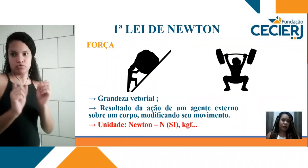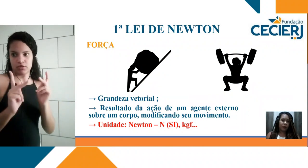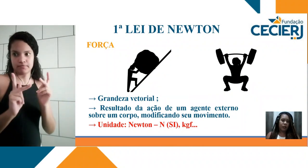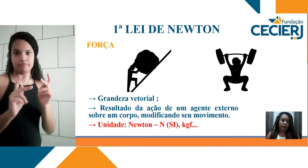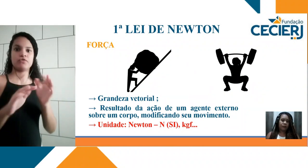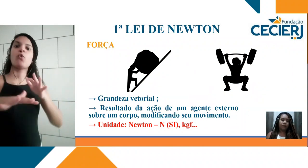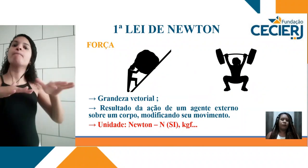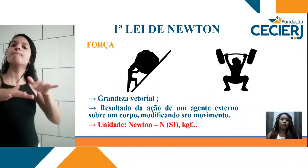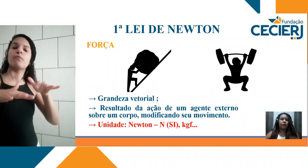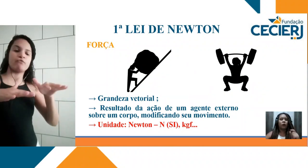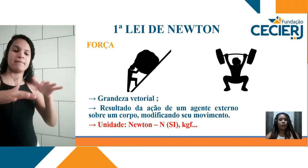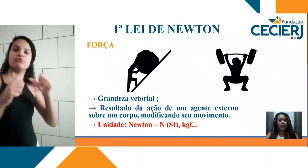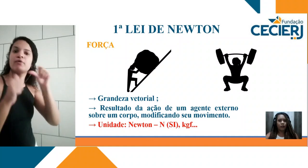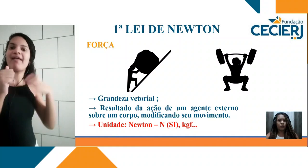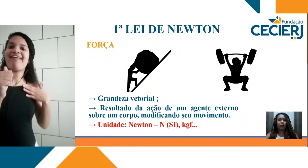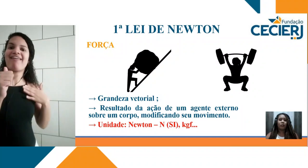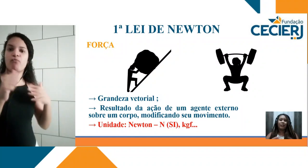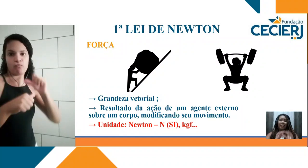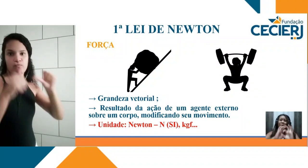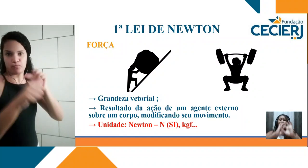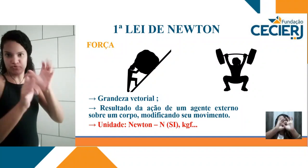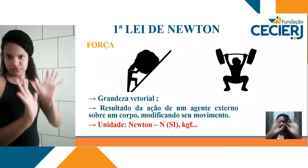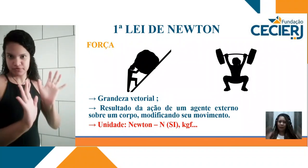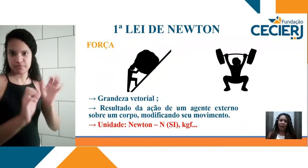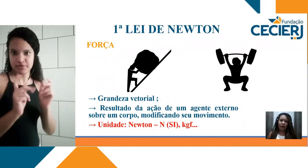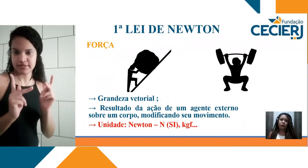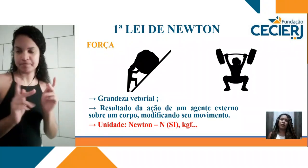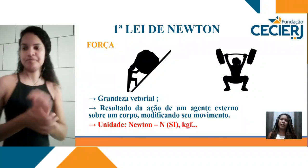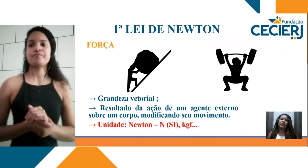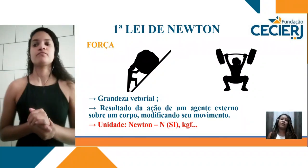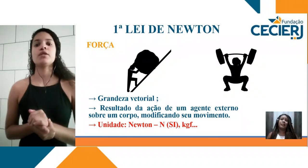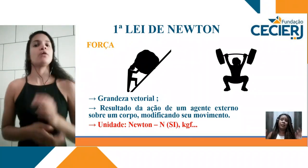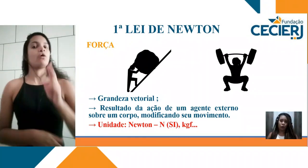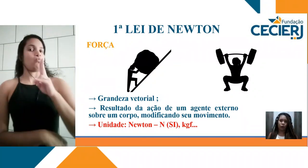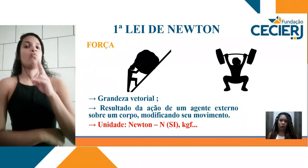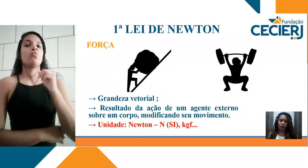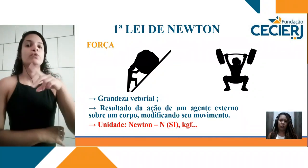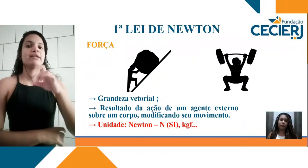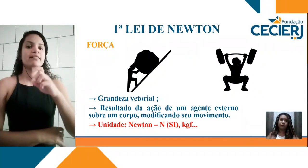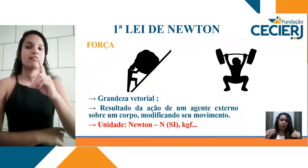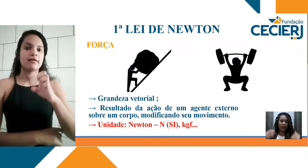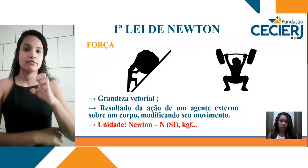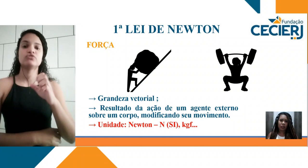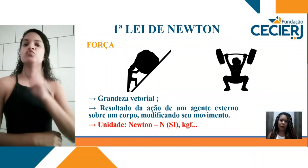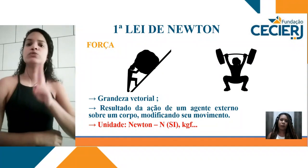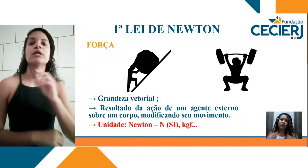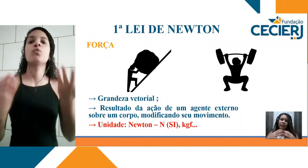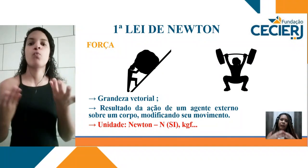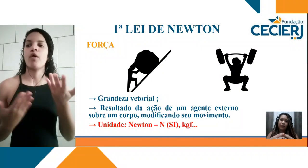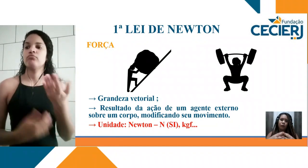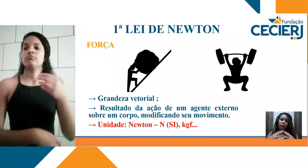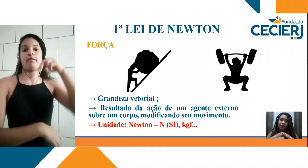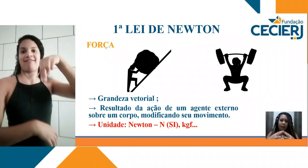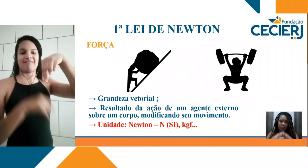Modificando o movimento dele. Unidade. A nossa unidade principal usada aqui vai ser Newton. E é fácil de lembrar porque a gente vai